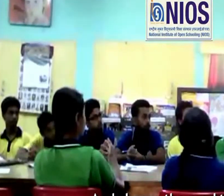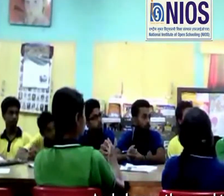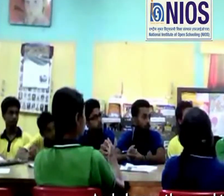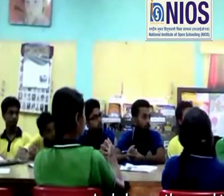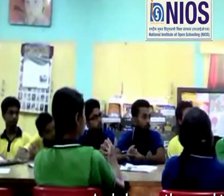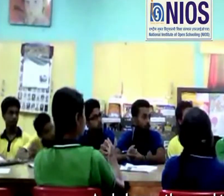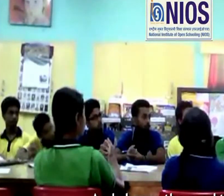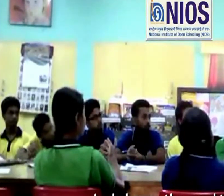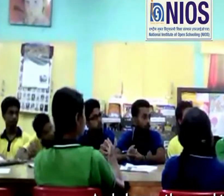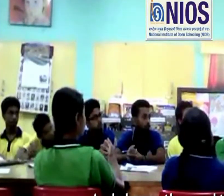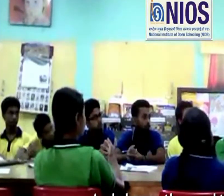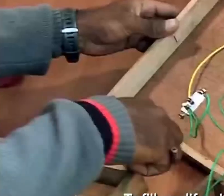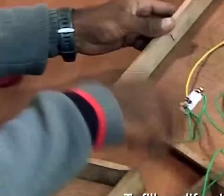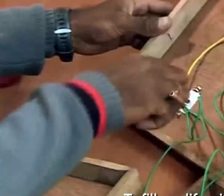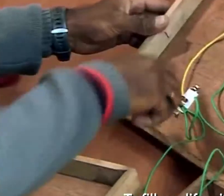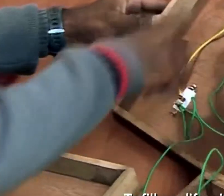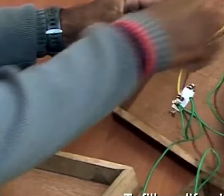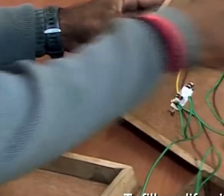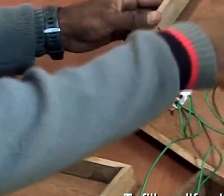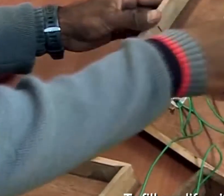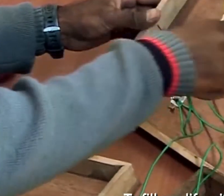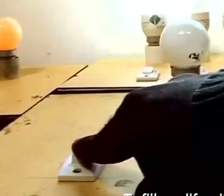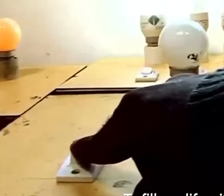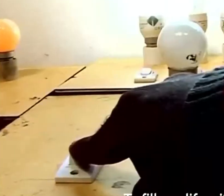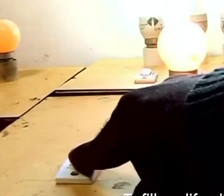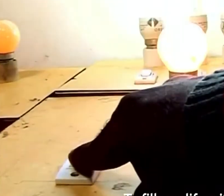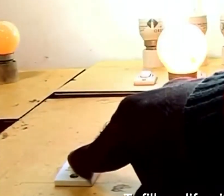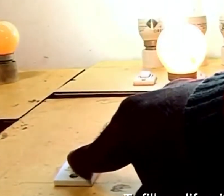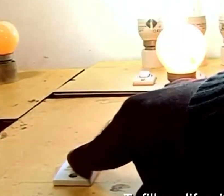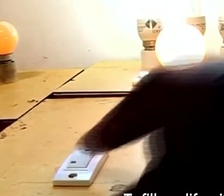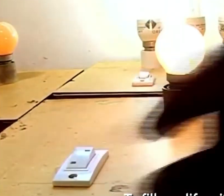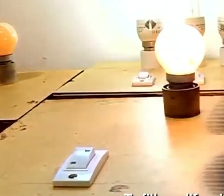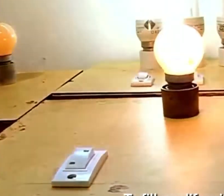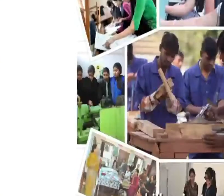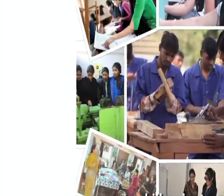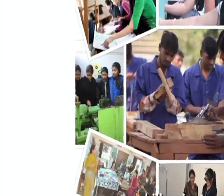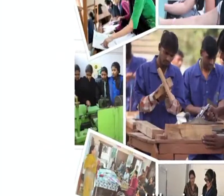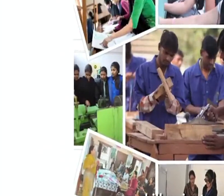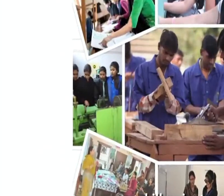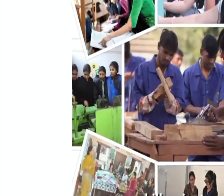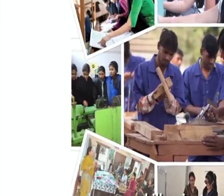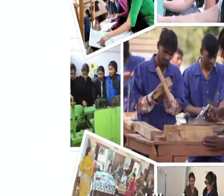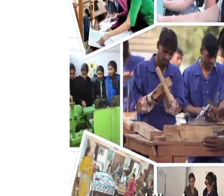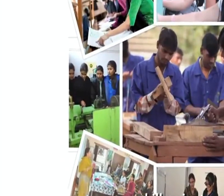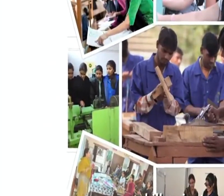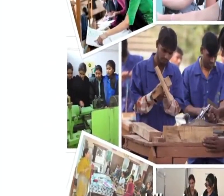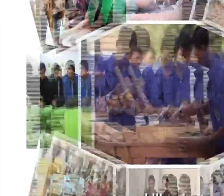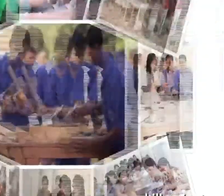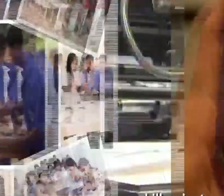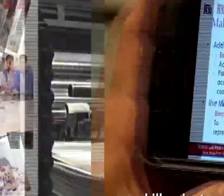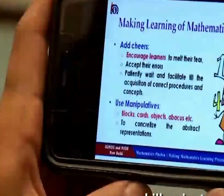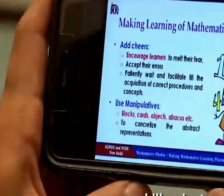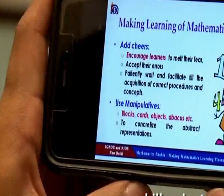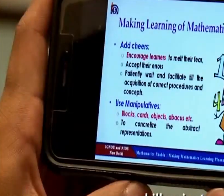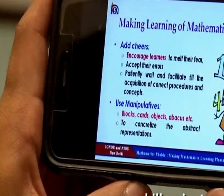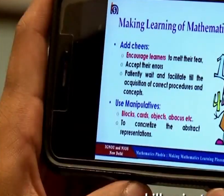स्वयं चुने। जीवन ये प्रकाशित करने, राहों को आलोकित करने।